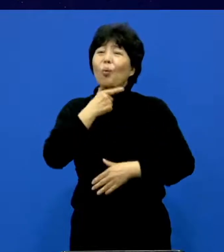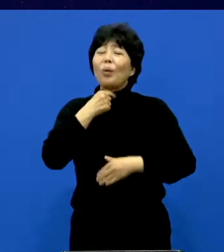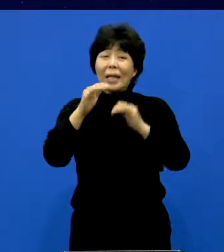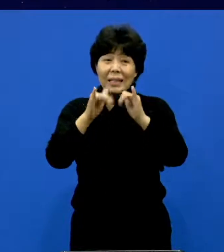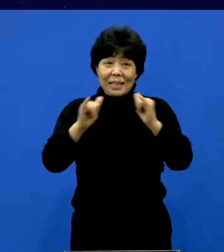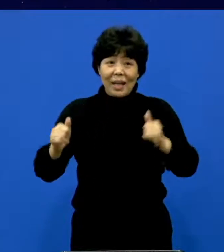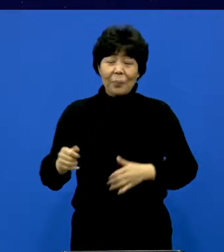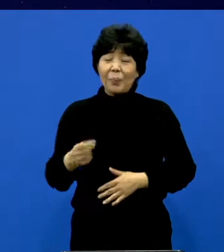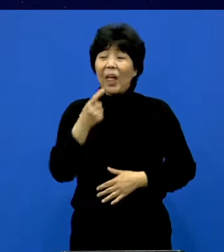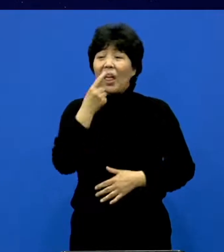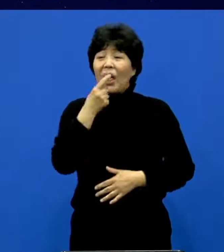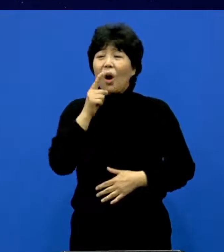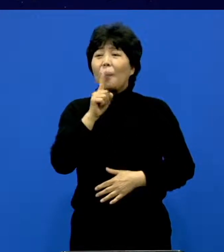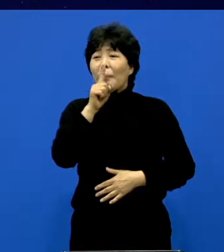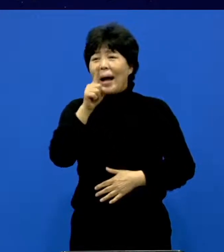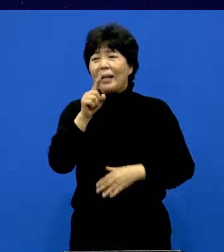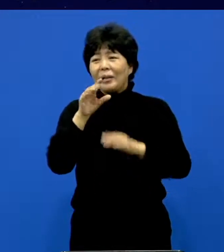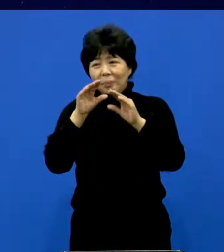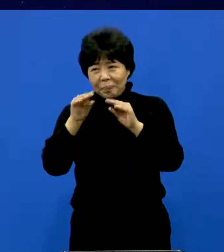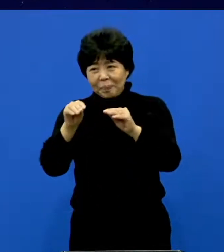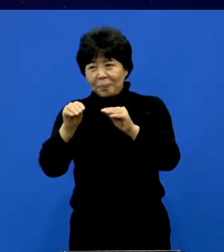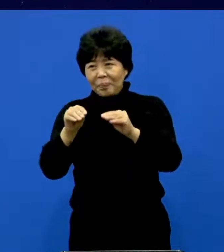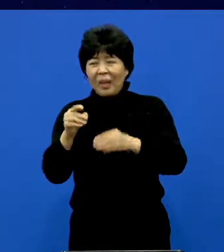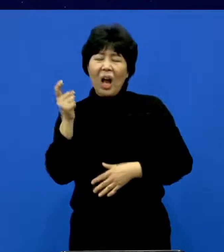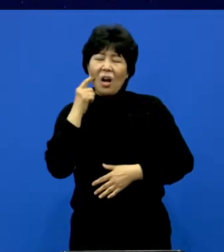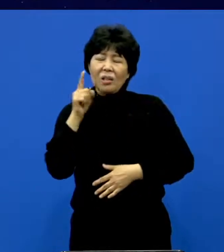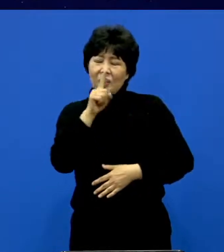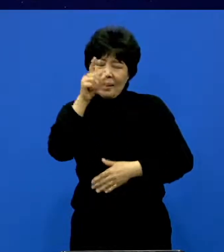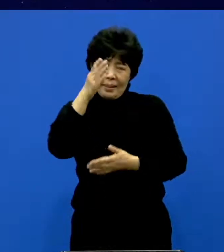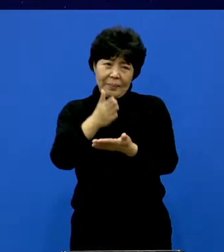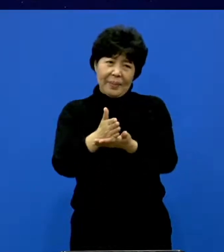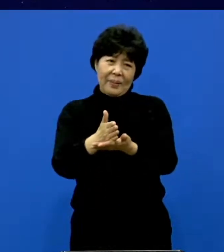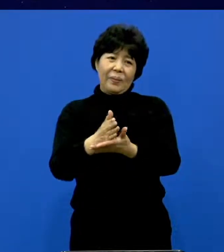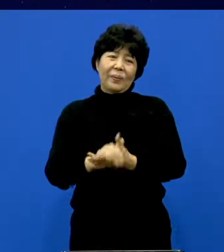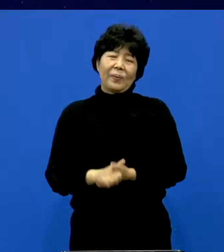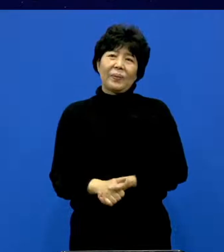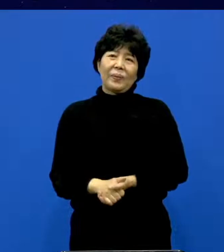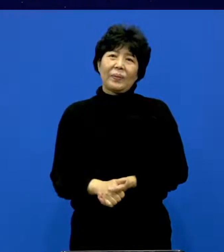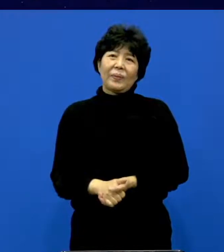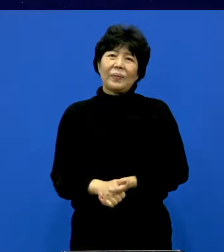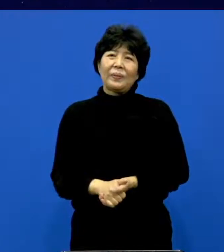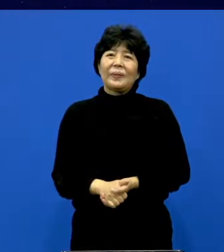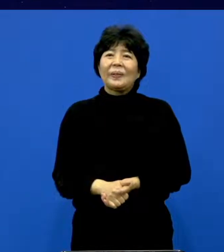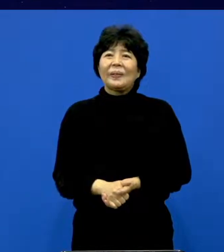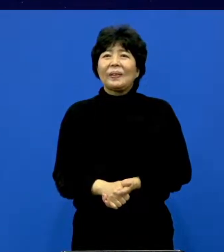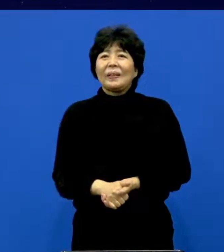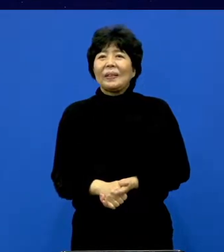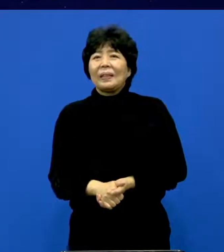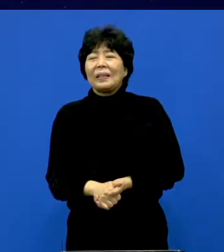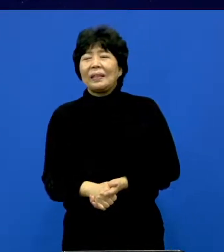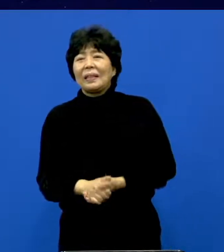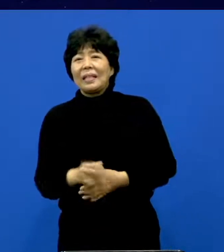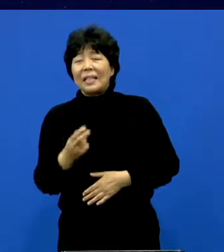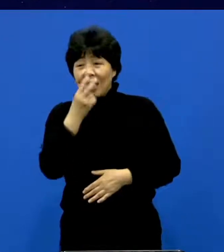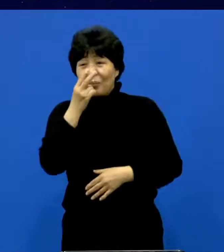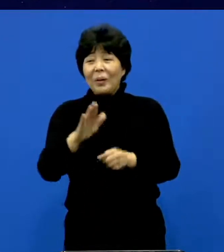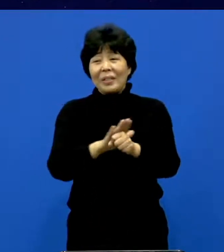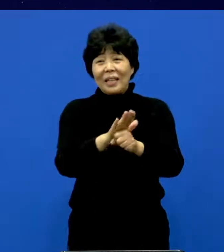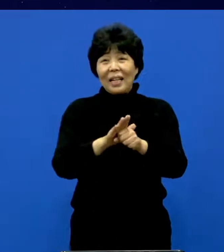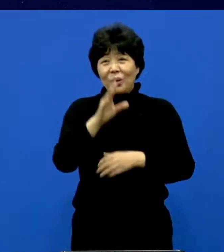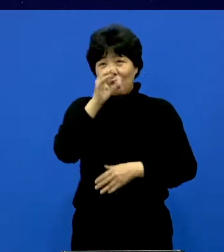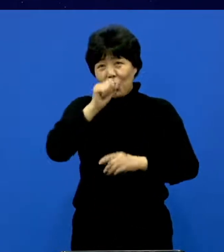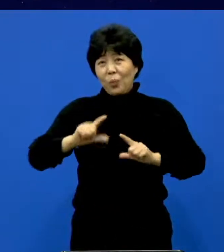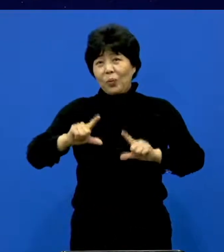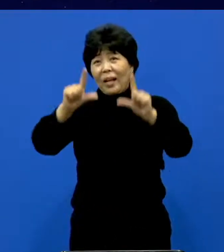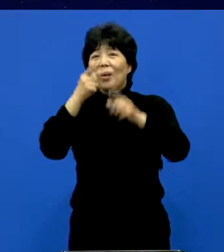혀를 금하여 악한 말을 거치며 그 입술로 거짓을 말하지 않고. 이게 참 멋있는 말이잖아요. 생명을 사랑하고 좋은 날 보기를